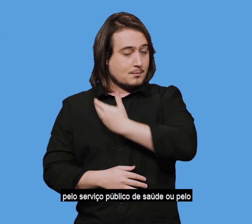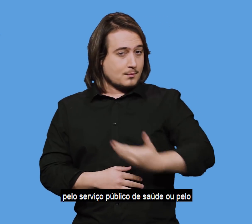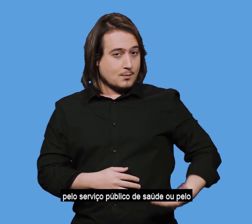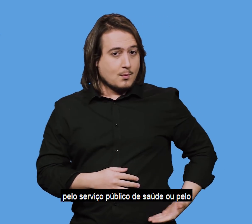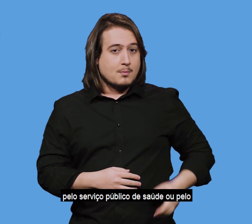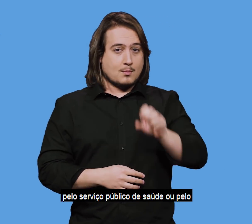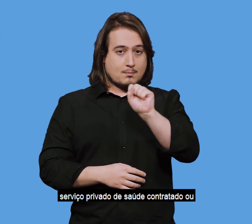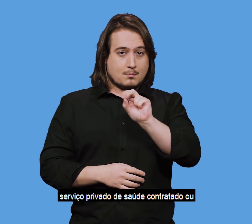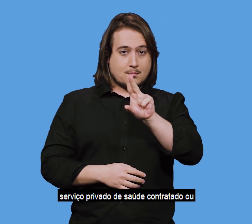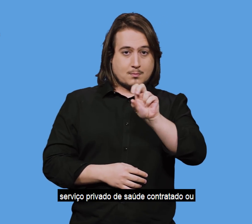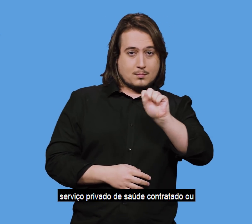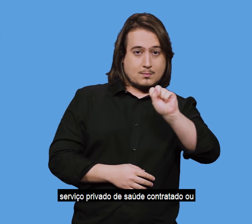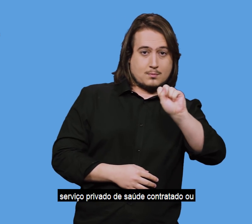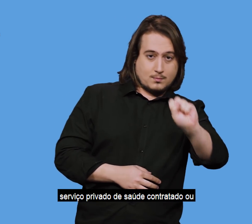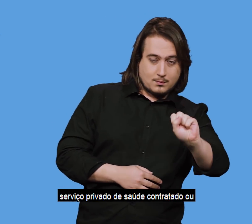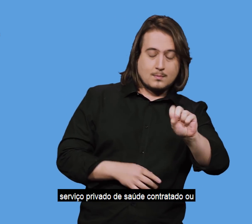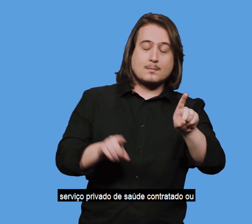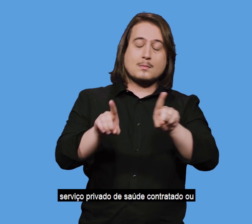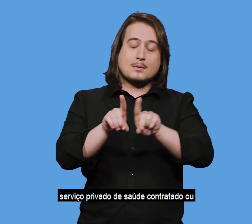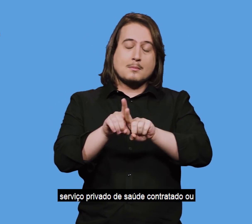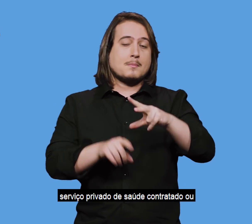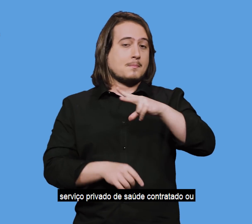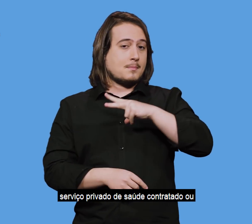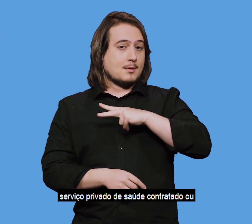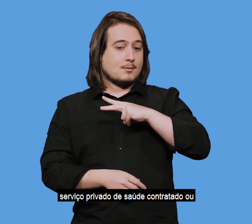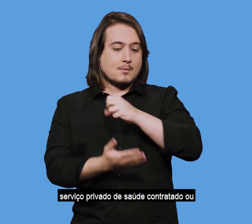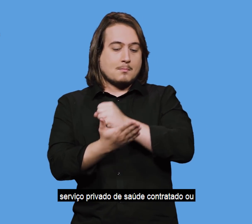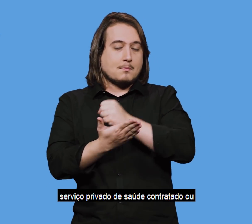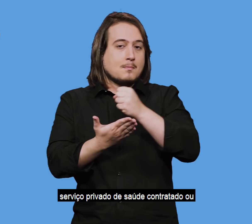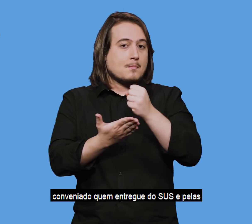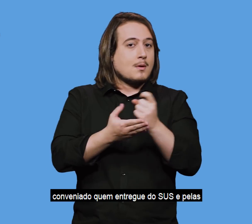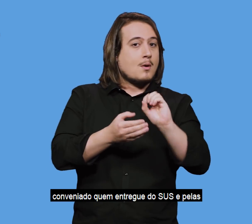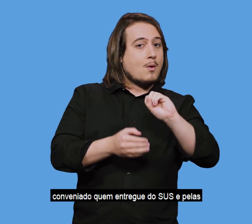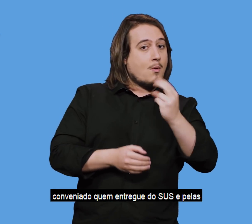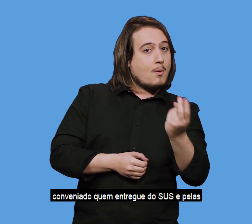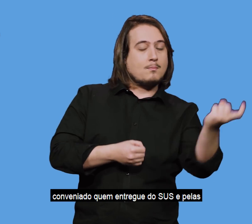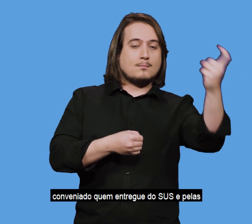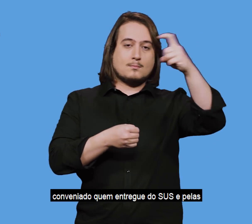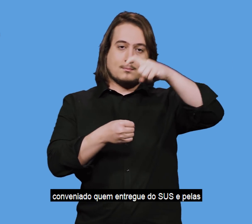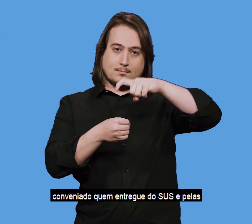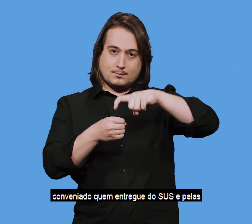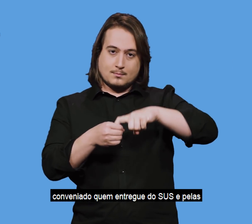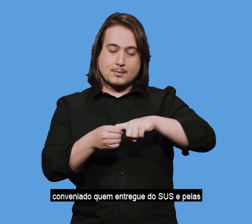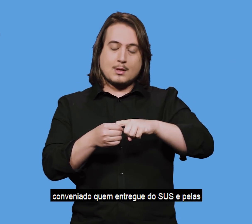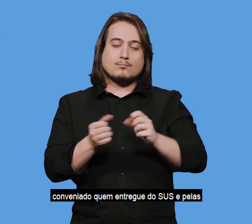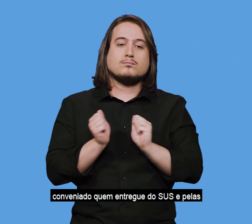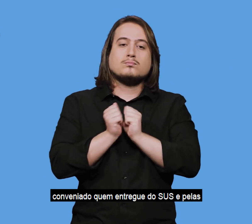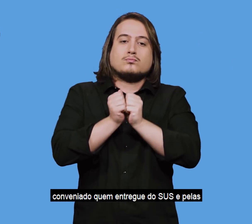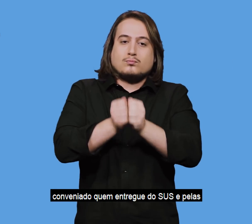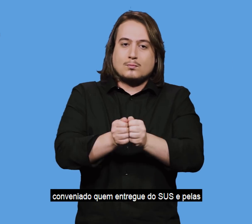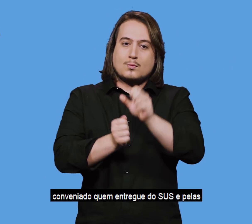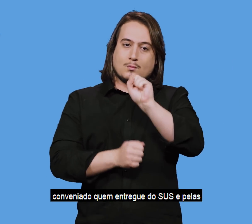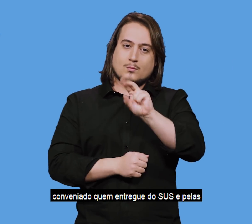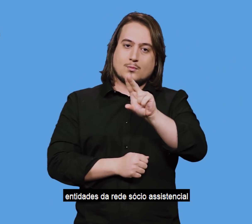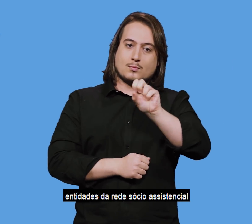serviço privado de saúde contratado ou conveniado quem integra o sus e pelas entidades da rede